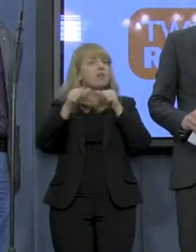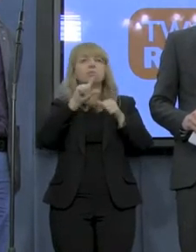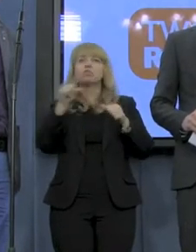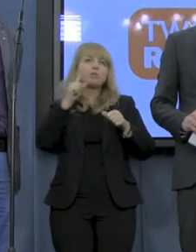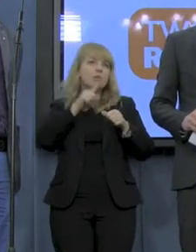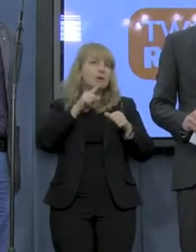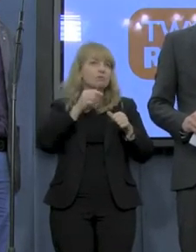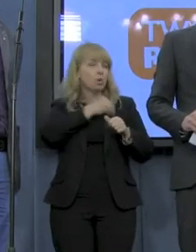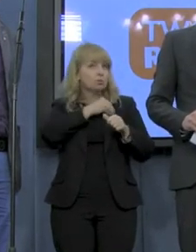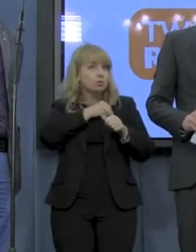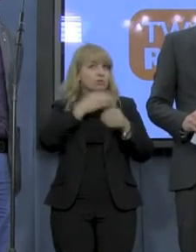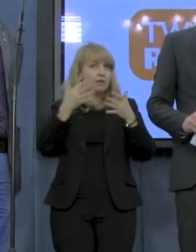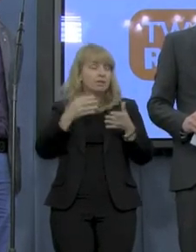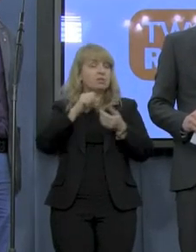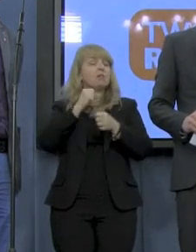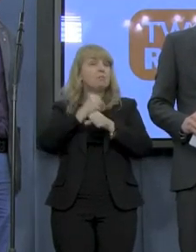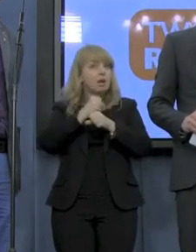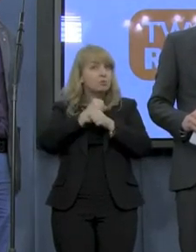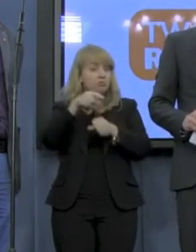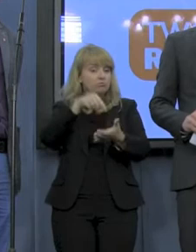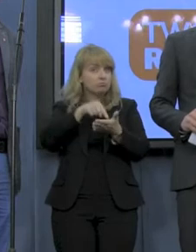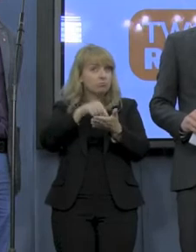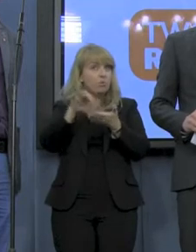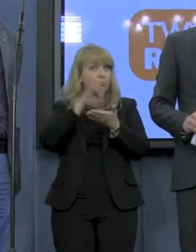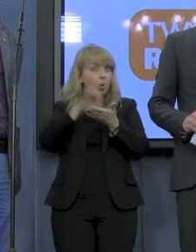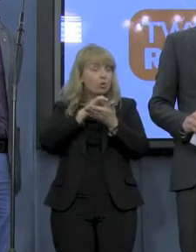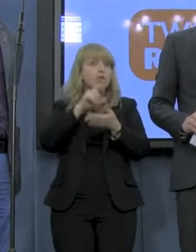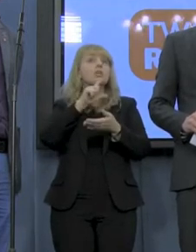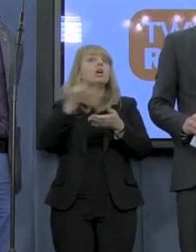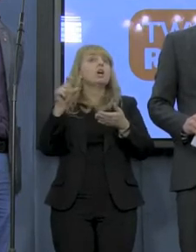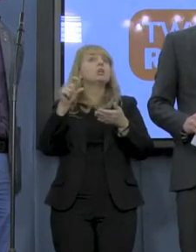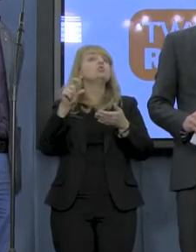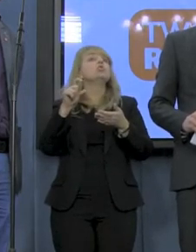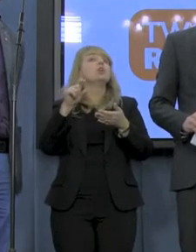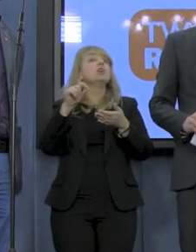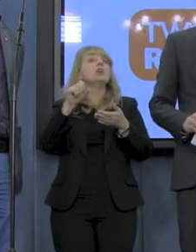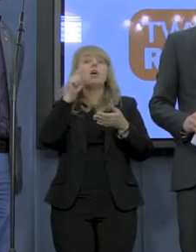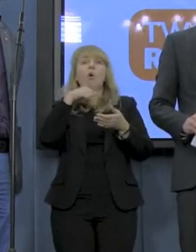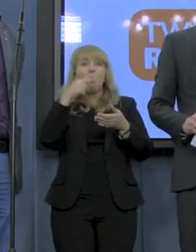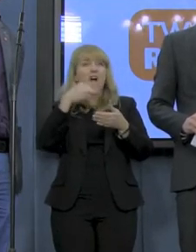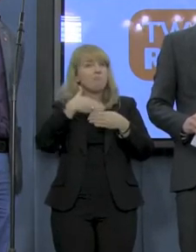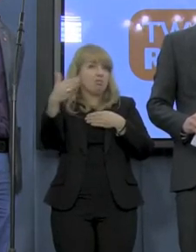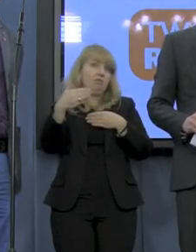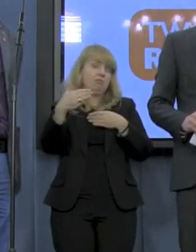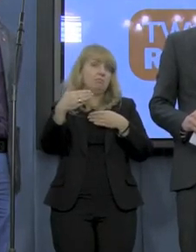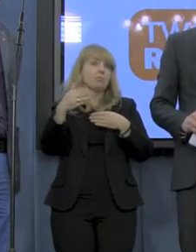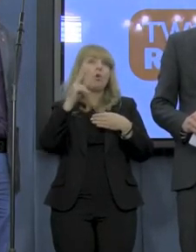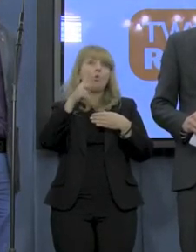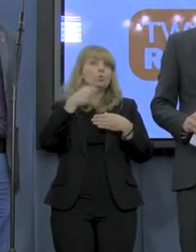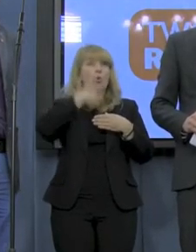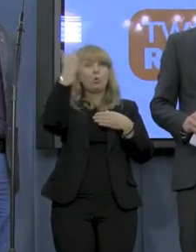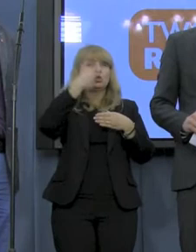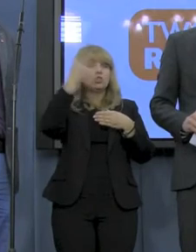partii politycznych tym projektem. Sprawdźmy, czy faktycznie te osoby, które dzisiaj tak głośno krzyczą o zwiększaniu kar dla